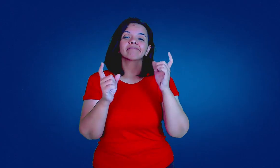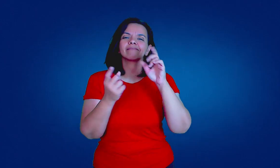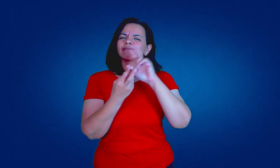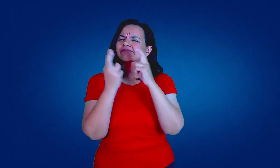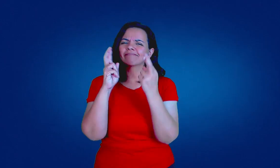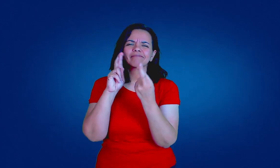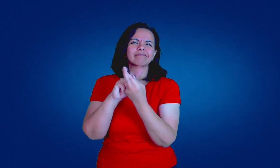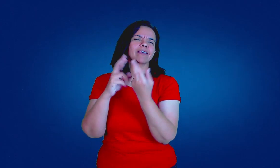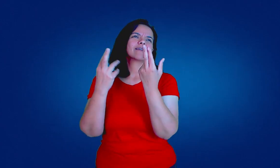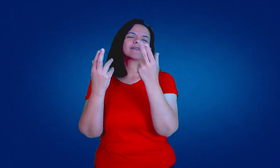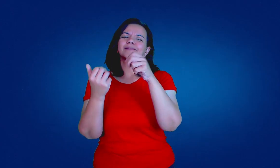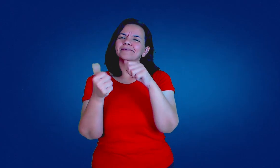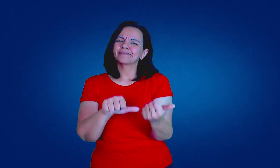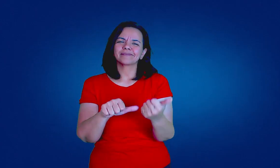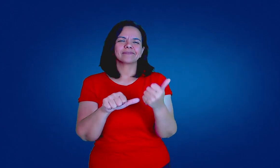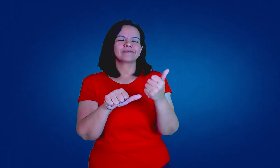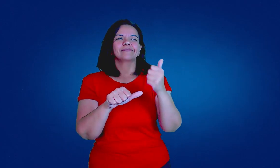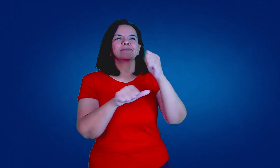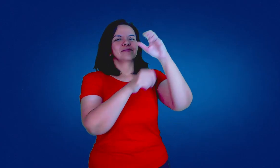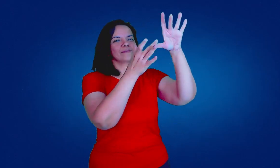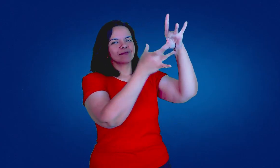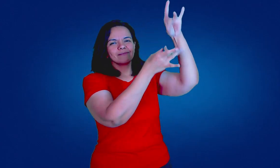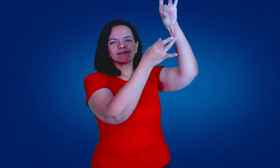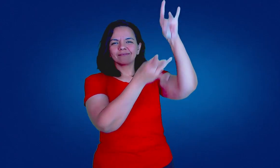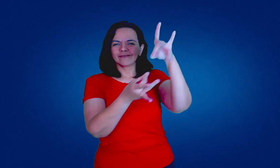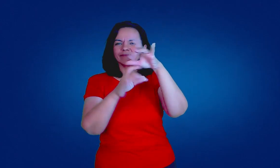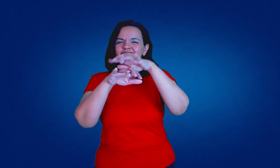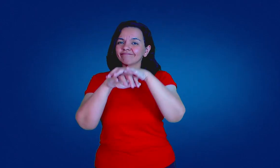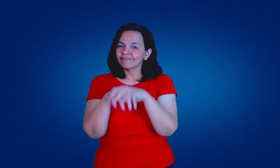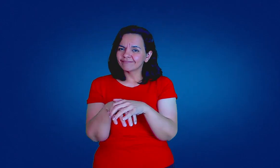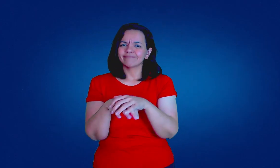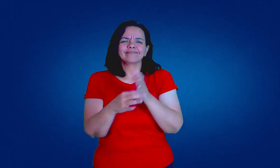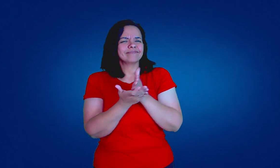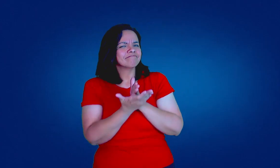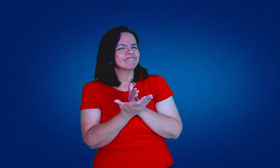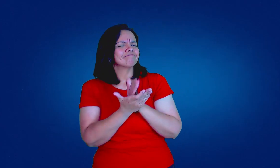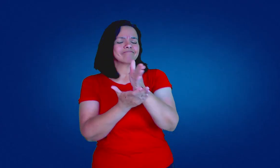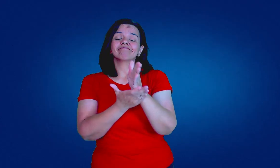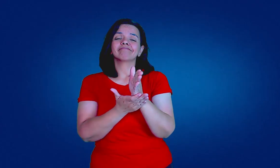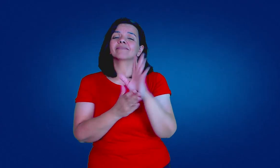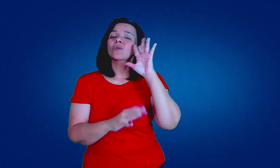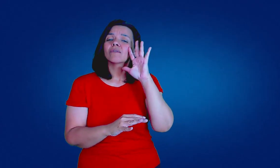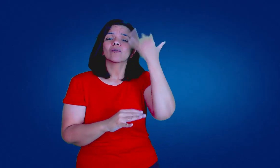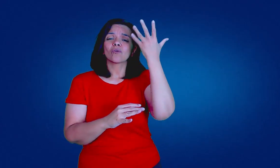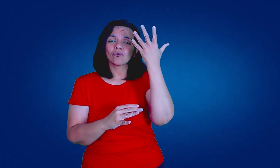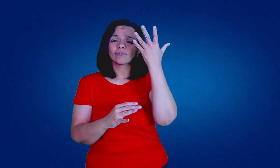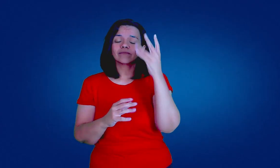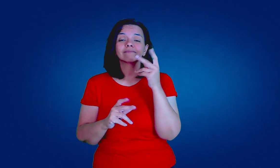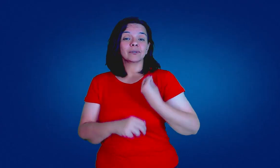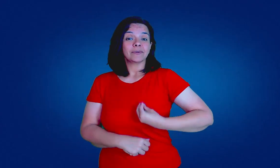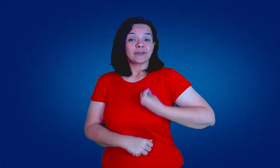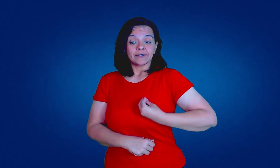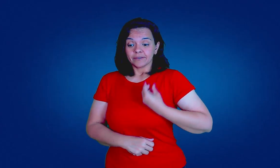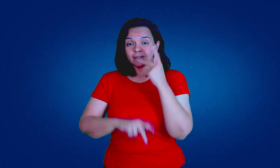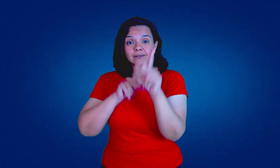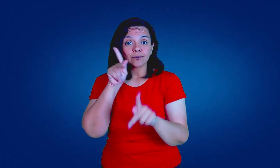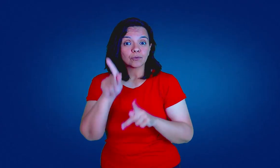Cristo, sobre arrependimento, batismo, receber o Espírito Santo e como